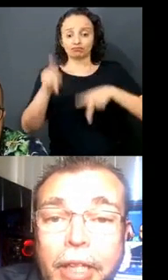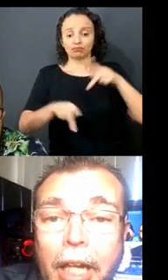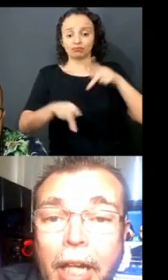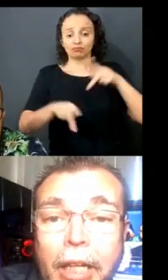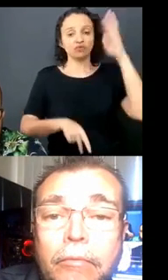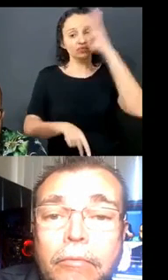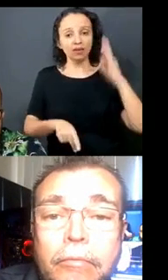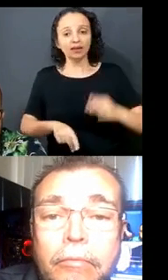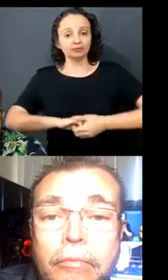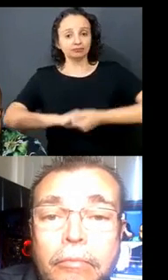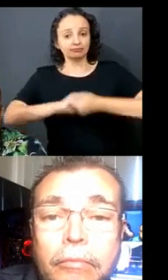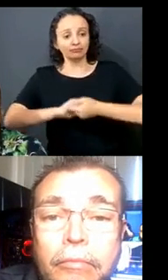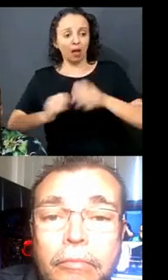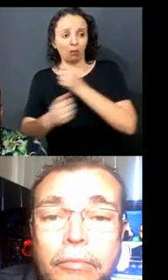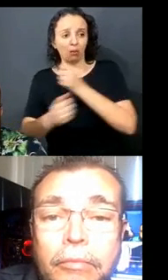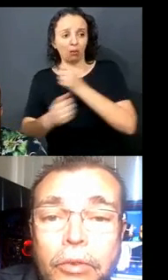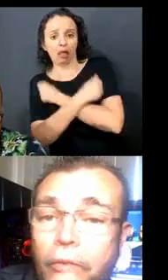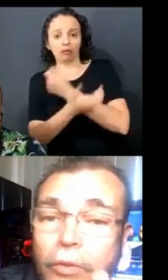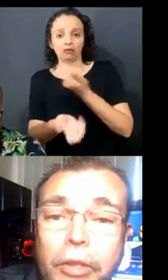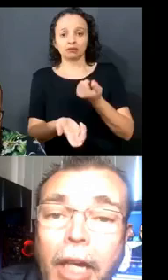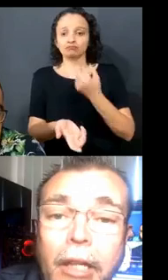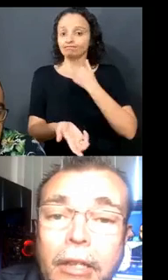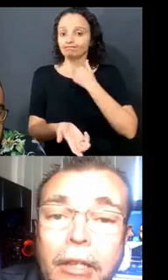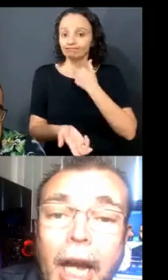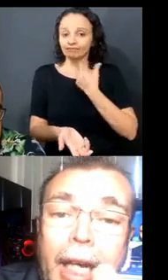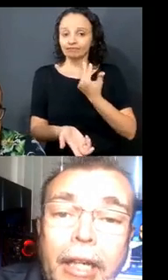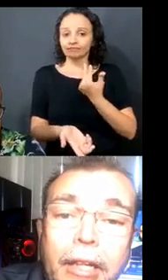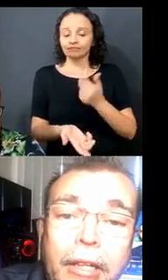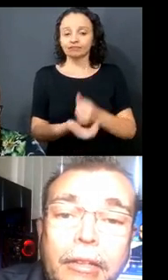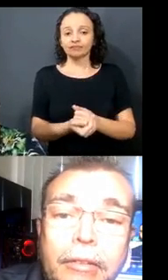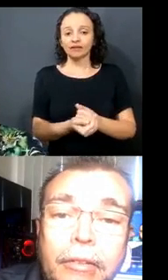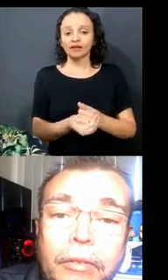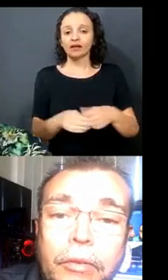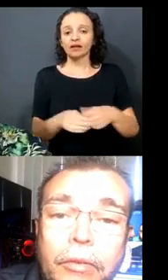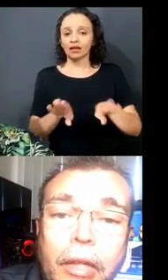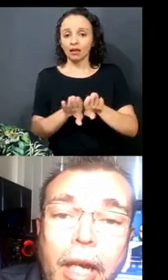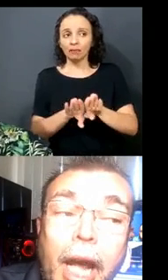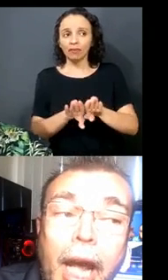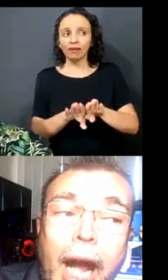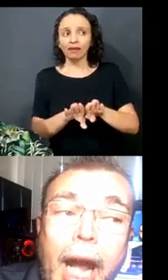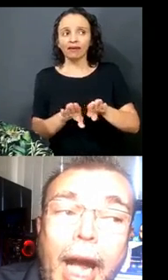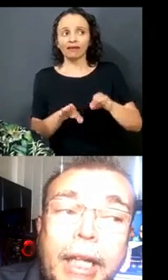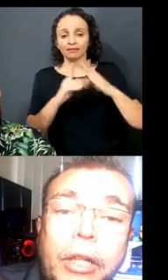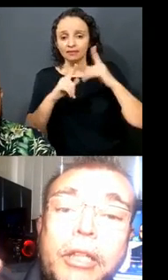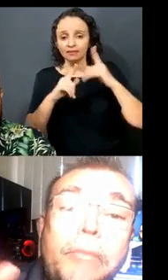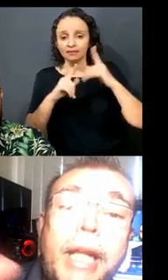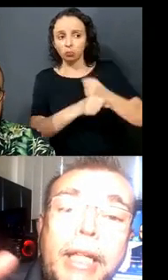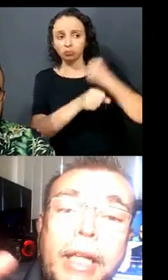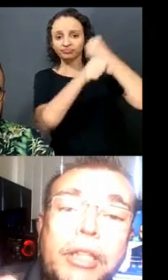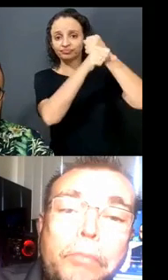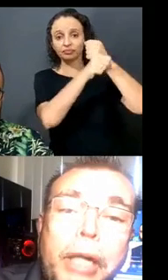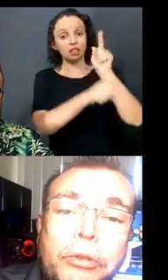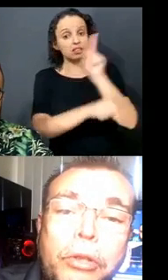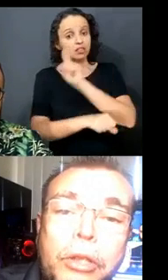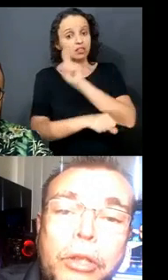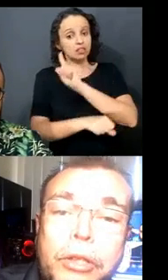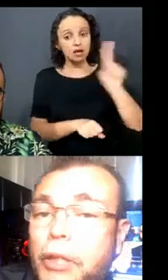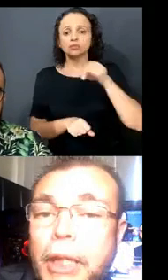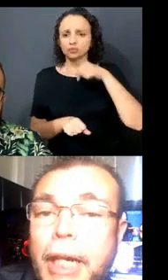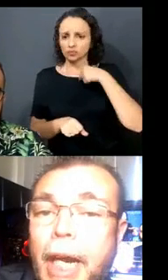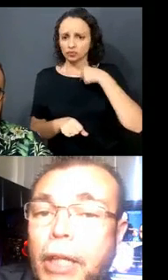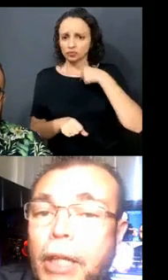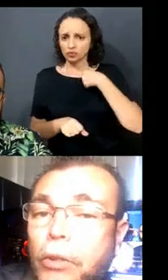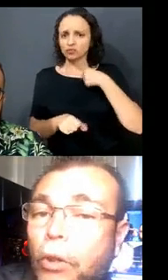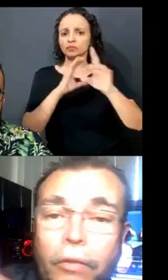não vamos voltar ainda. Não vamos voltar. Eles não sentem segurança, né? Aqui em Orlando tem uma aliança de pastores.